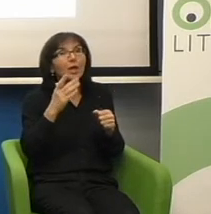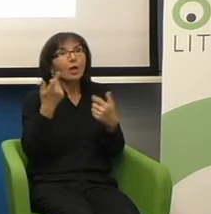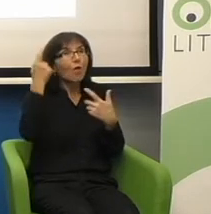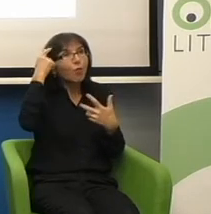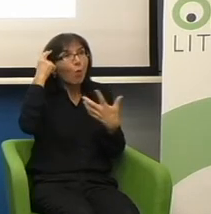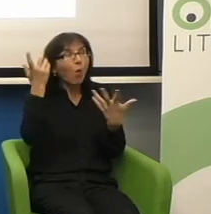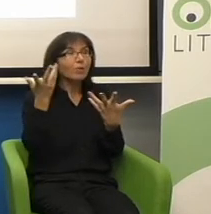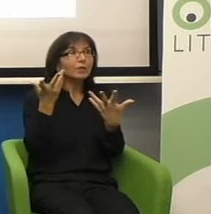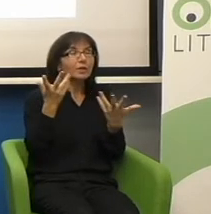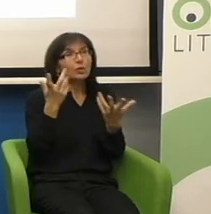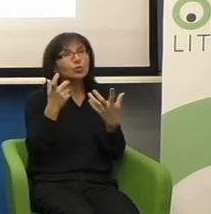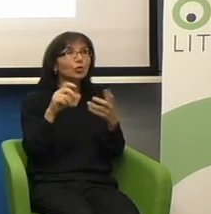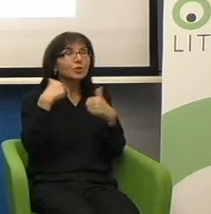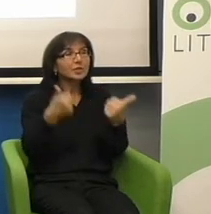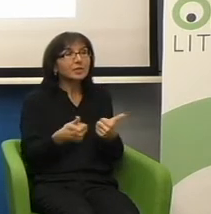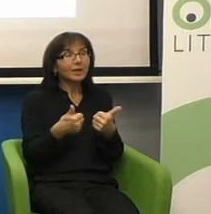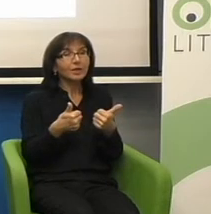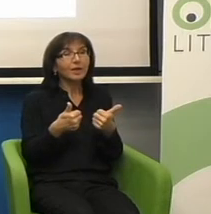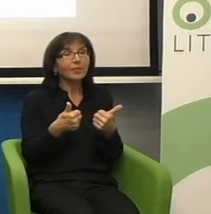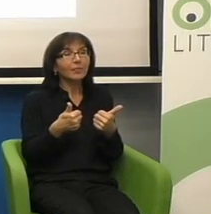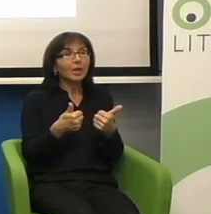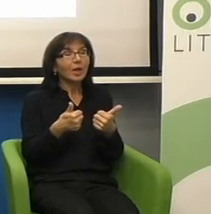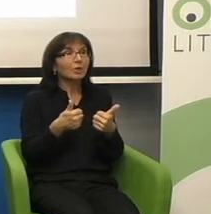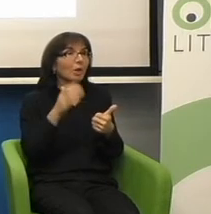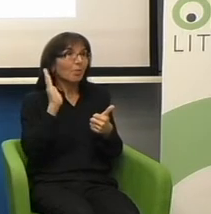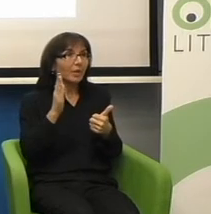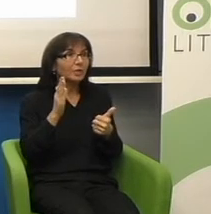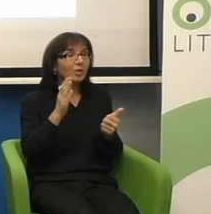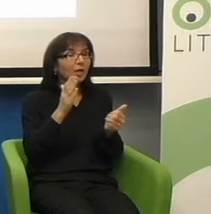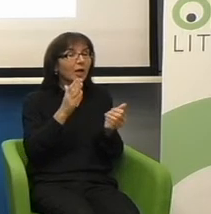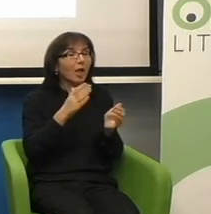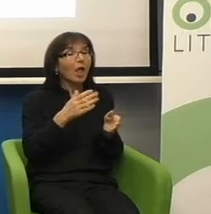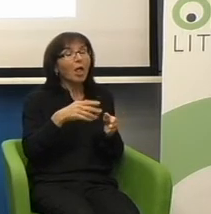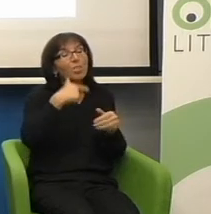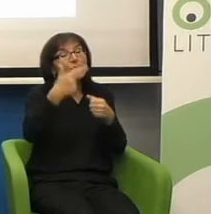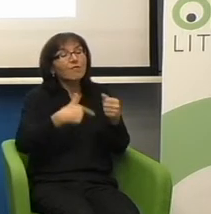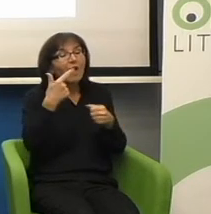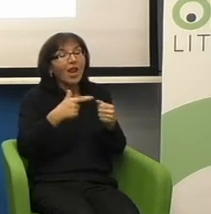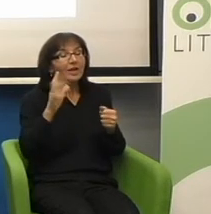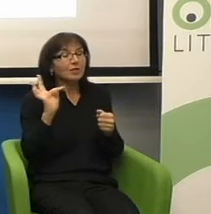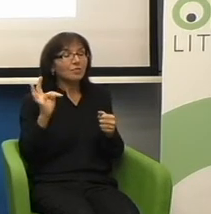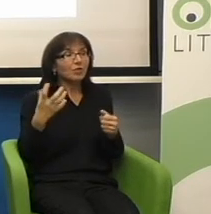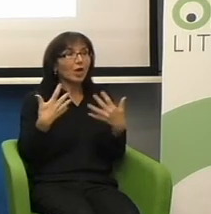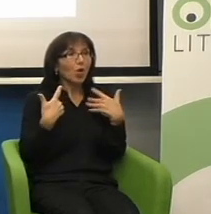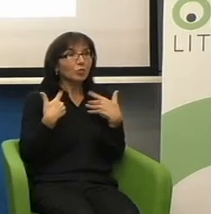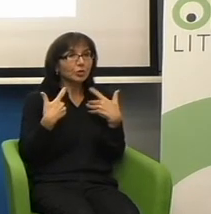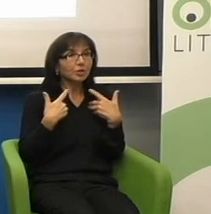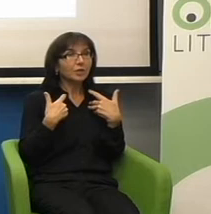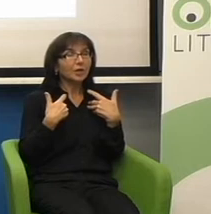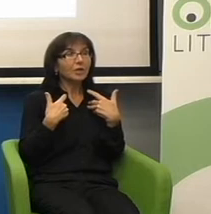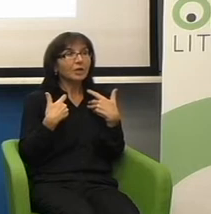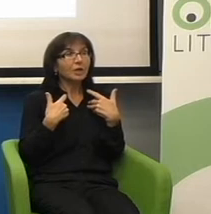Takiego, że człowiek no, decyduje się na to, żeby poświęcić kolejne 2 lata swojego życia w pewnym